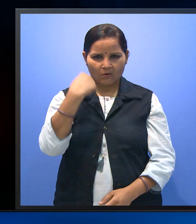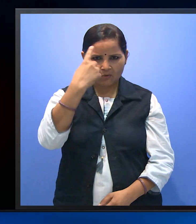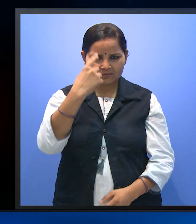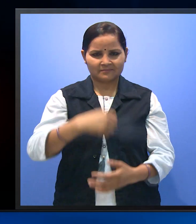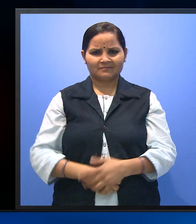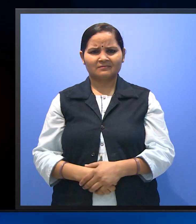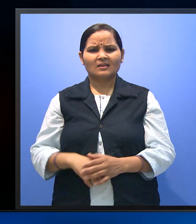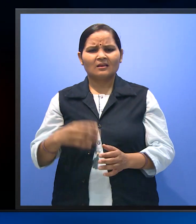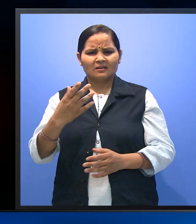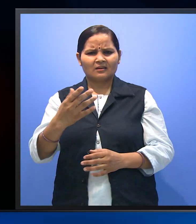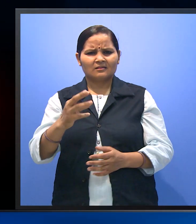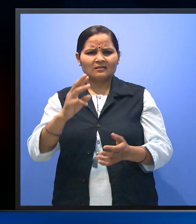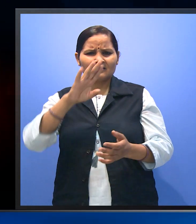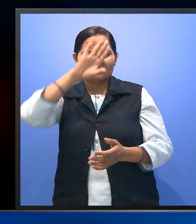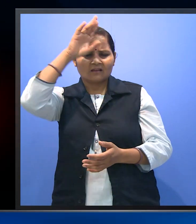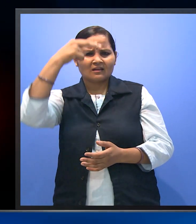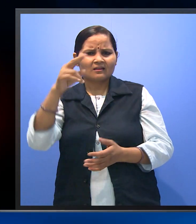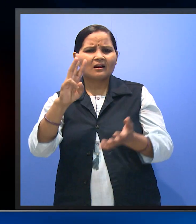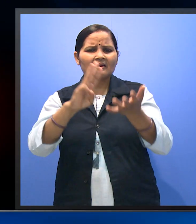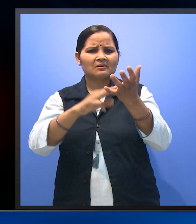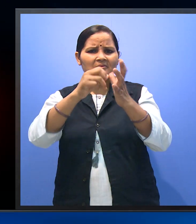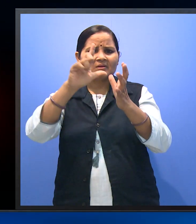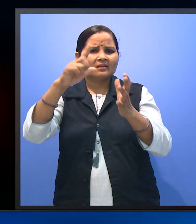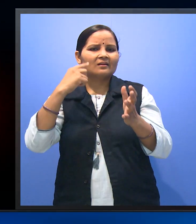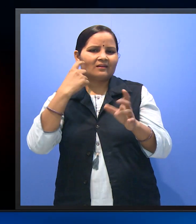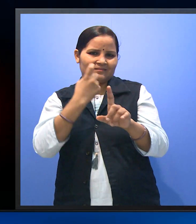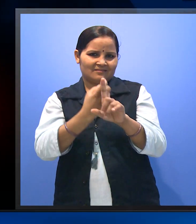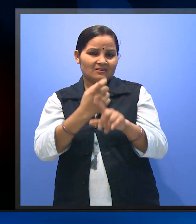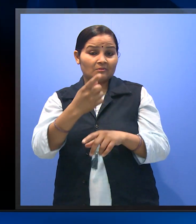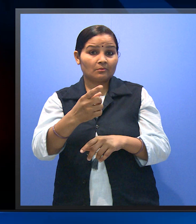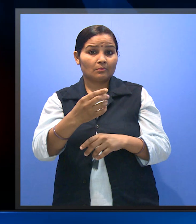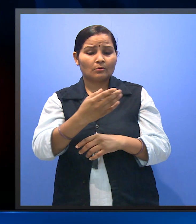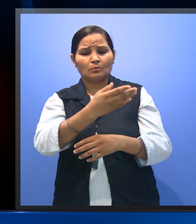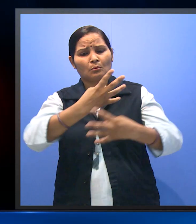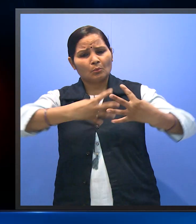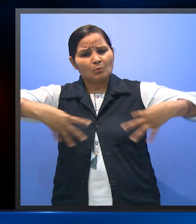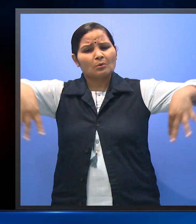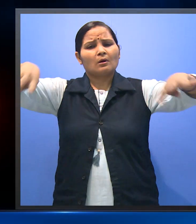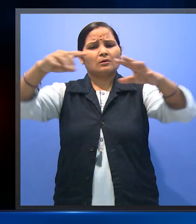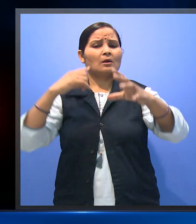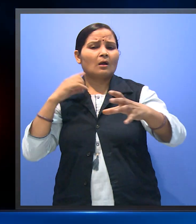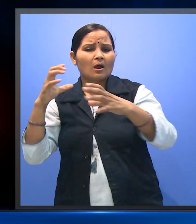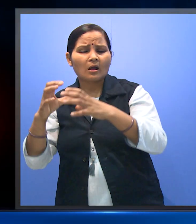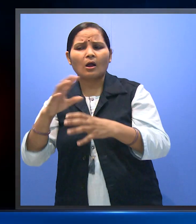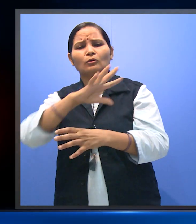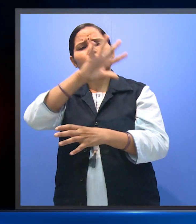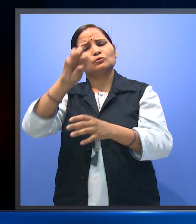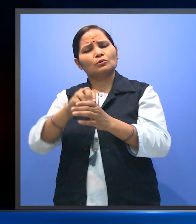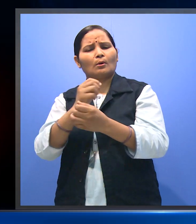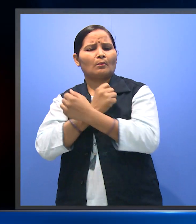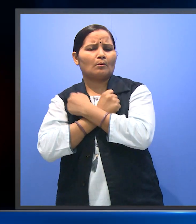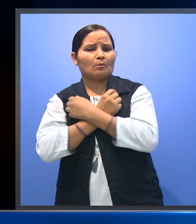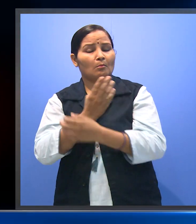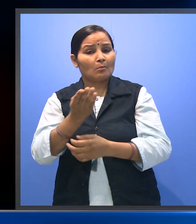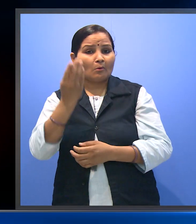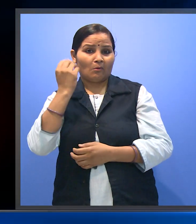हैं राजा मलिक थे, वो प्रजा में बहुत ही प्रिय थे, प्रजा उनको बहुत चाहती